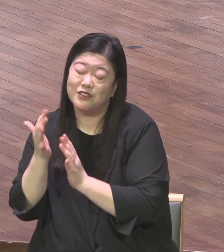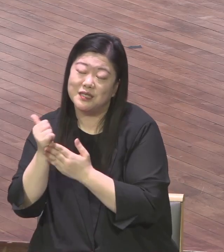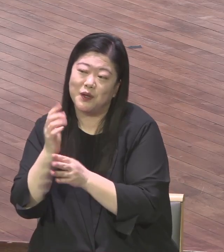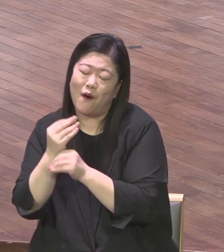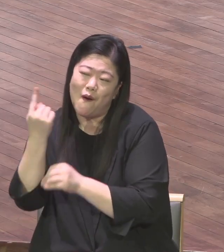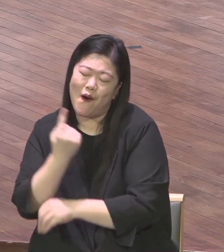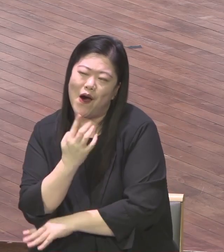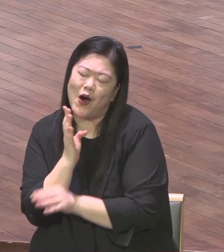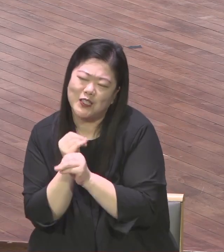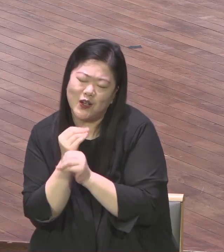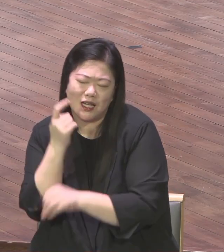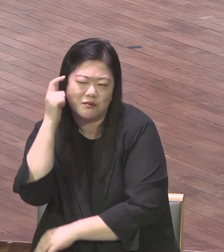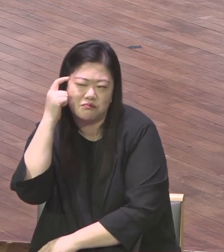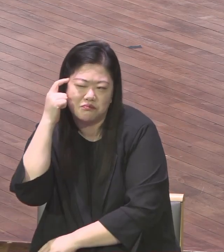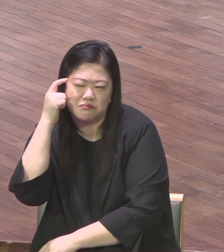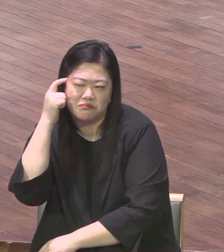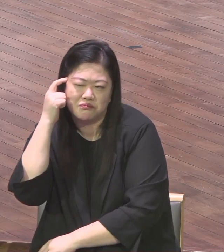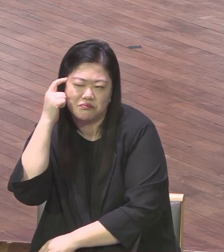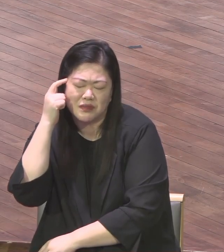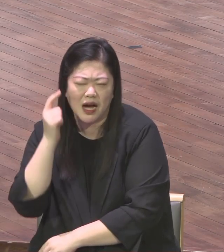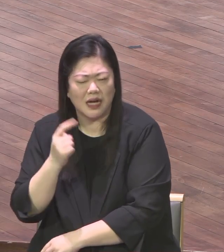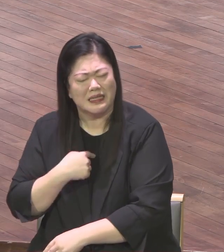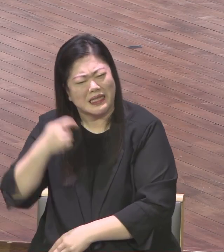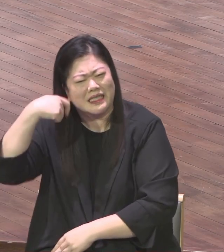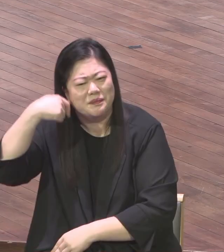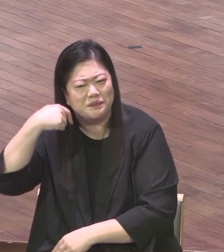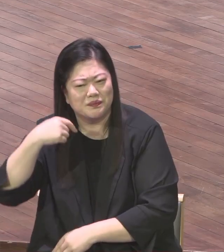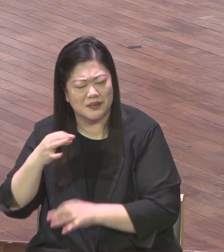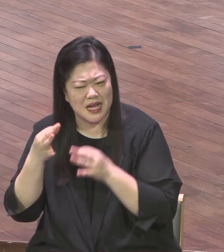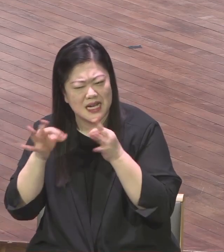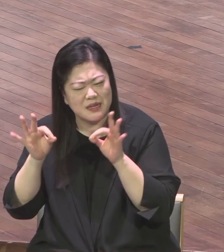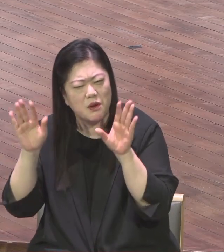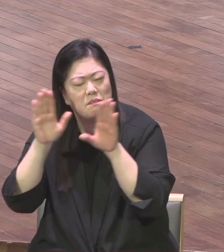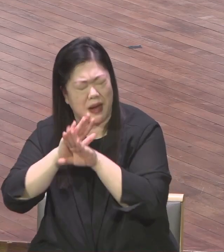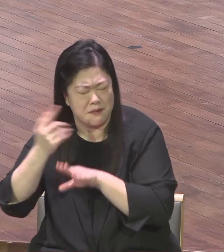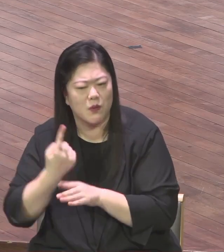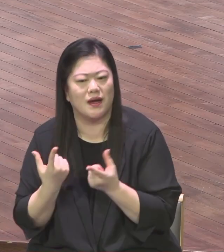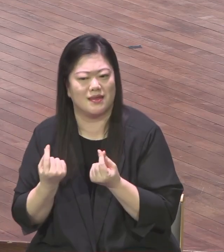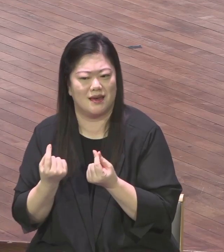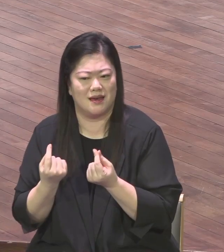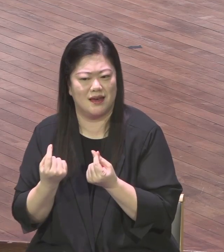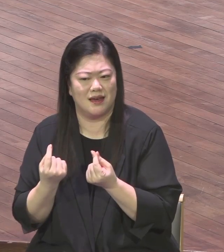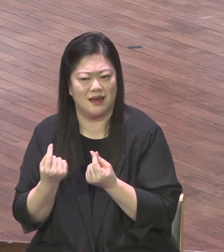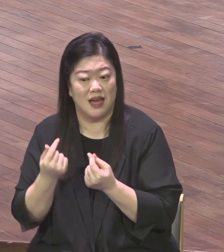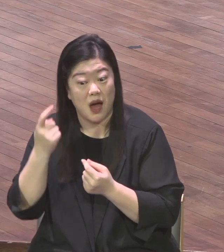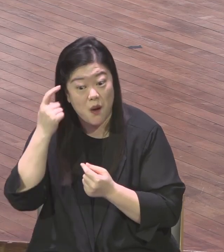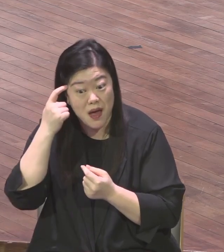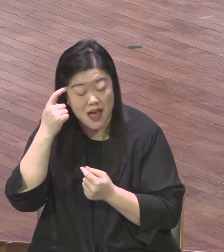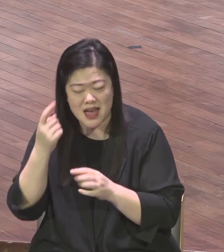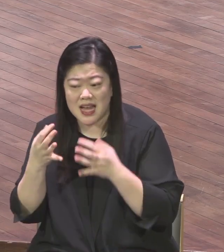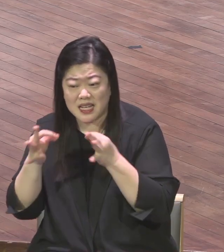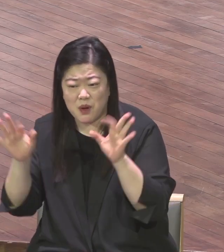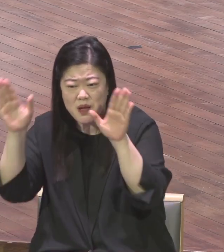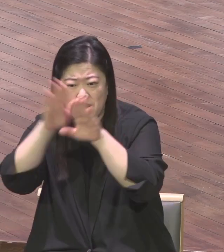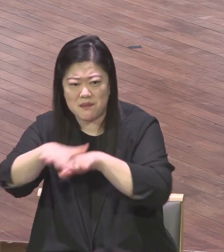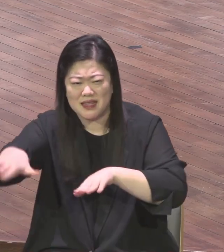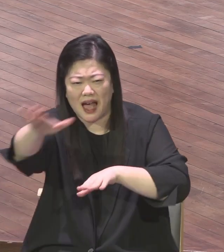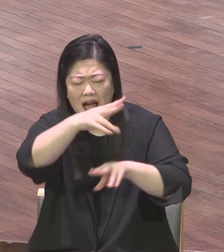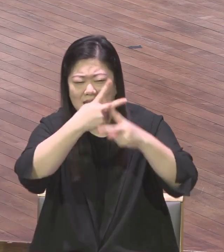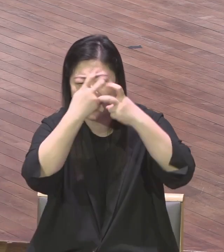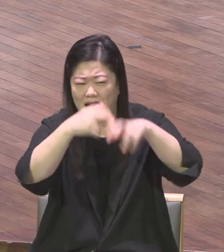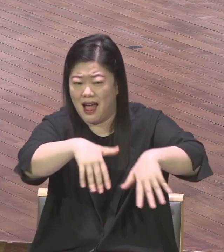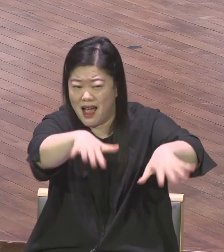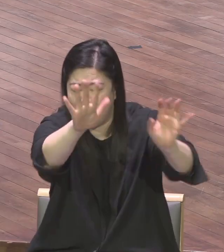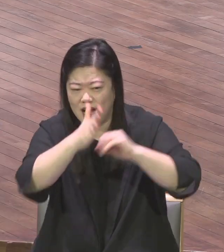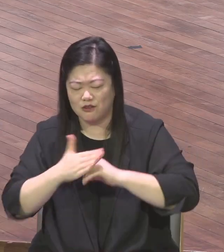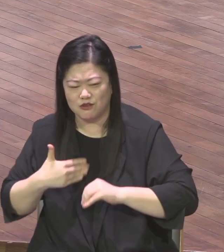생각해 보니까요. 심야기도도 오실 것 같아. 그때 다 자고 그때 밤이 깊어졌으니까